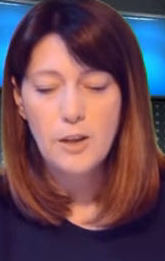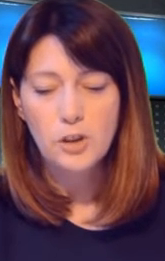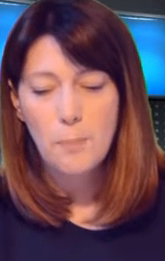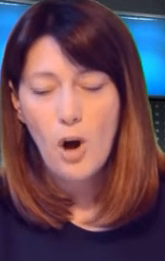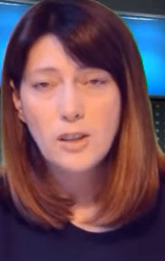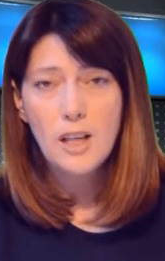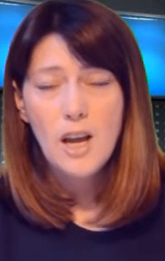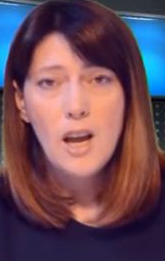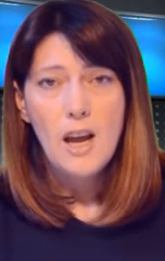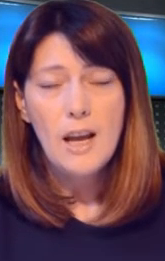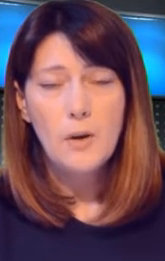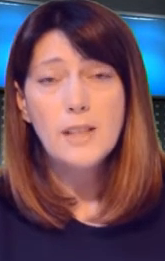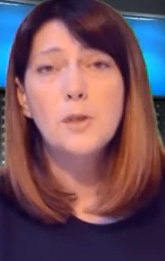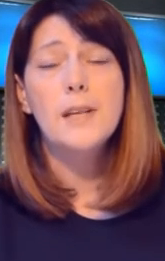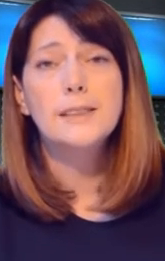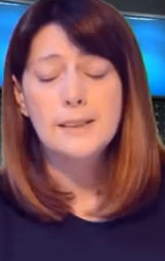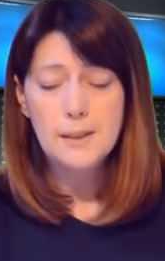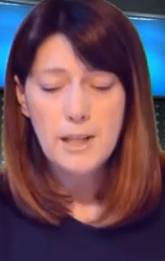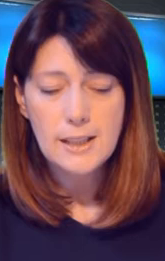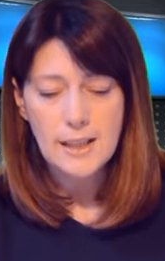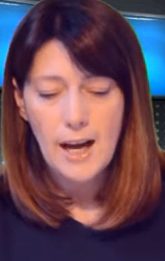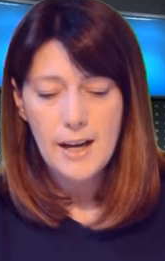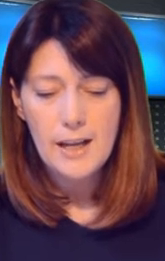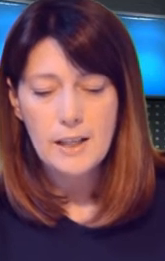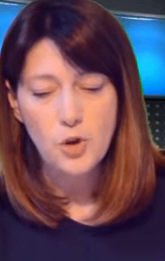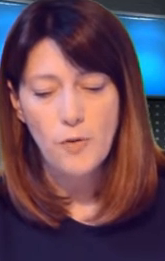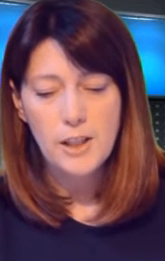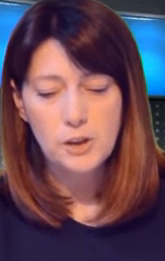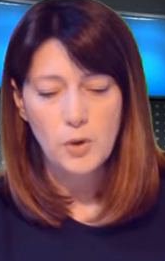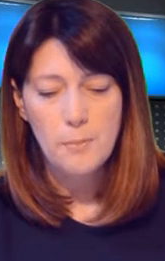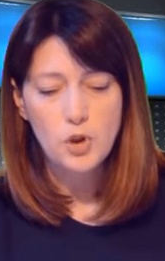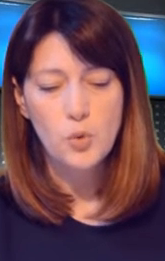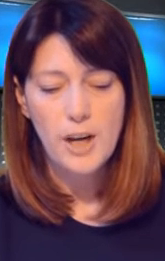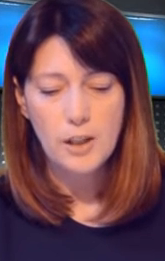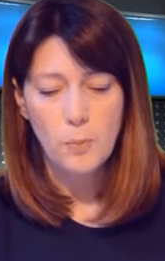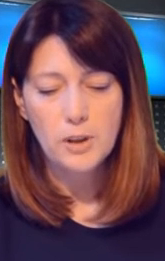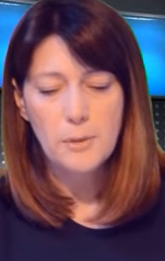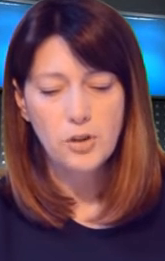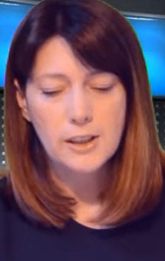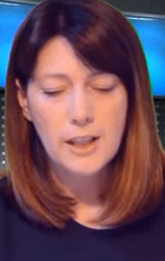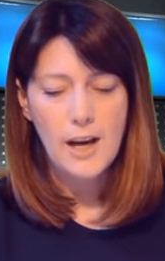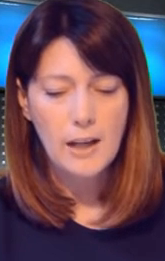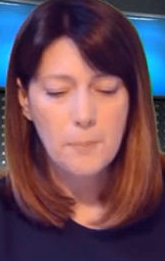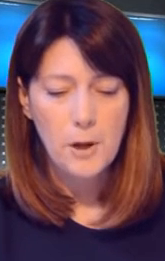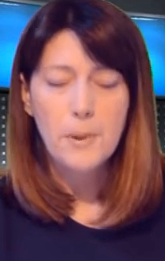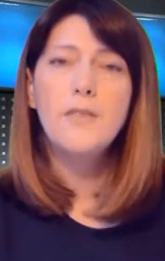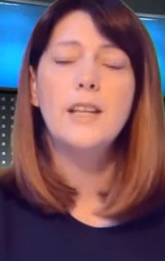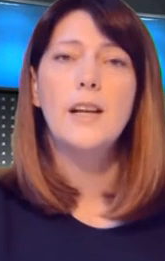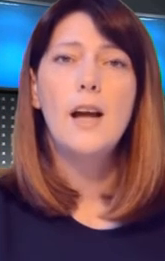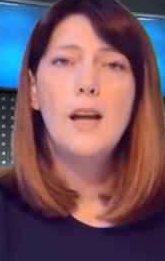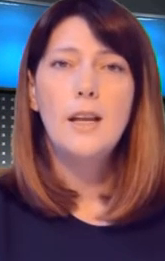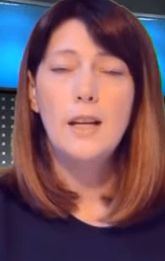e Cavallino Tre Porti, e questo per sensibilizzare i giovani sulle misure di comportamento da tenere anche